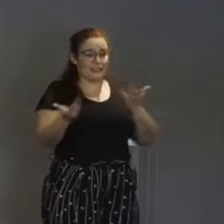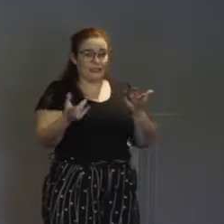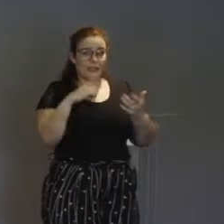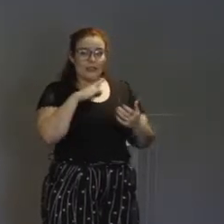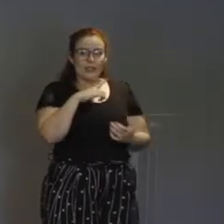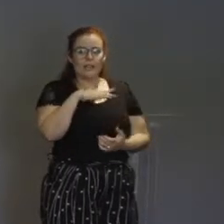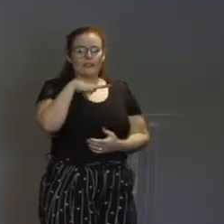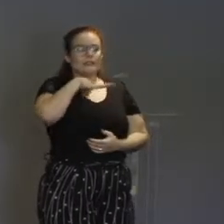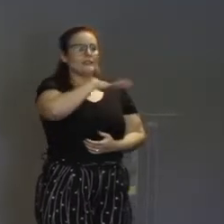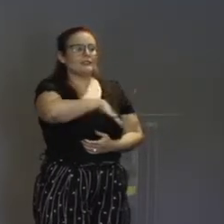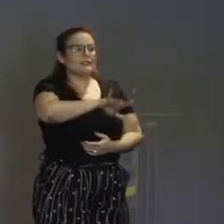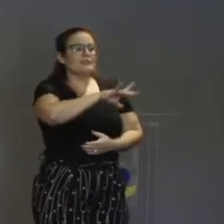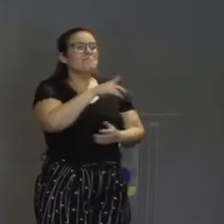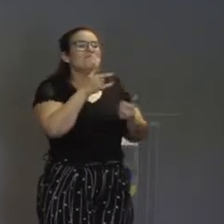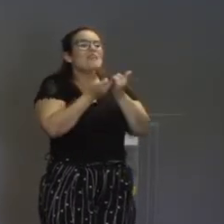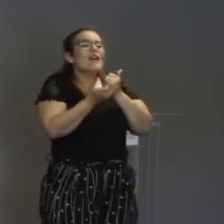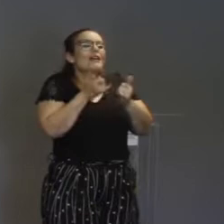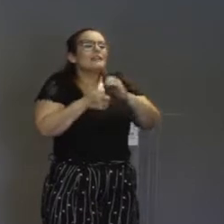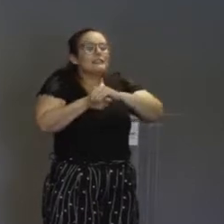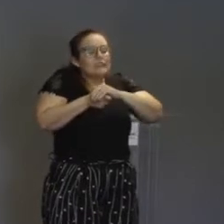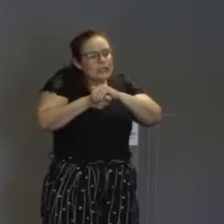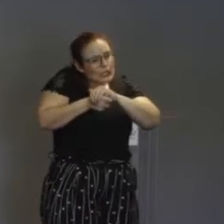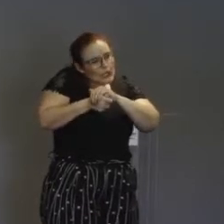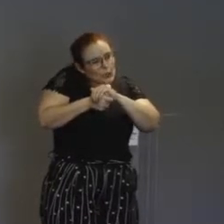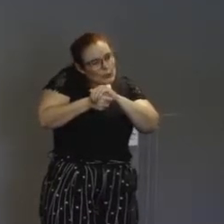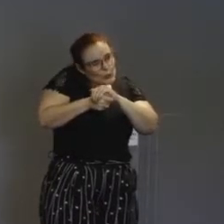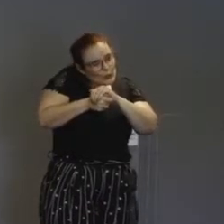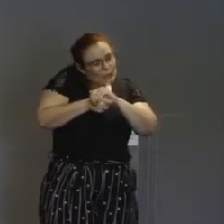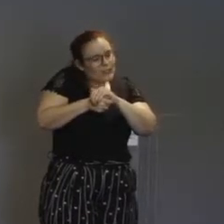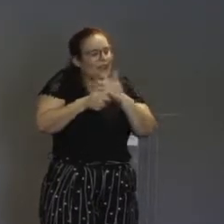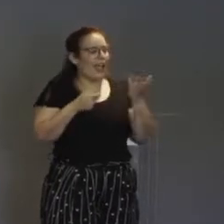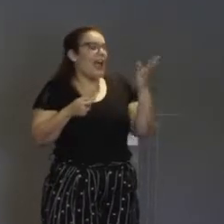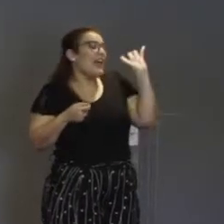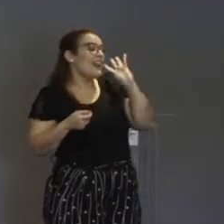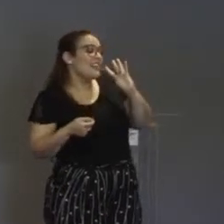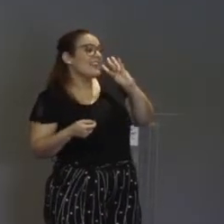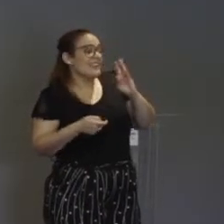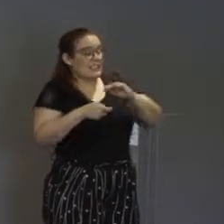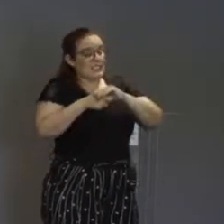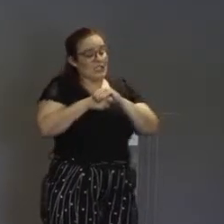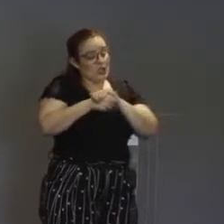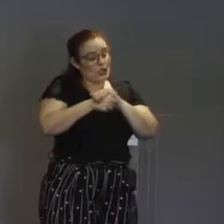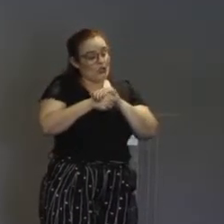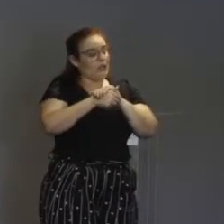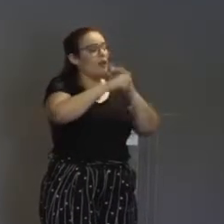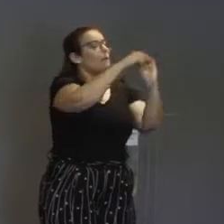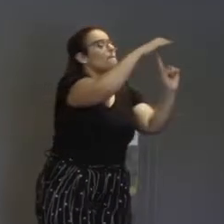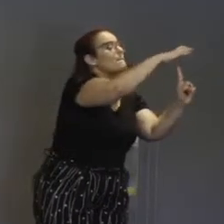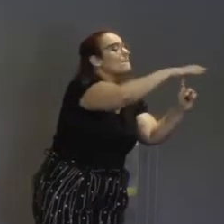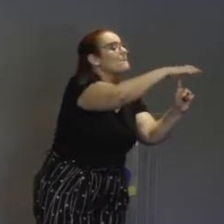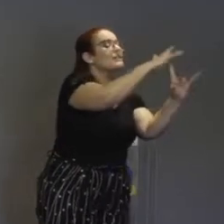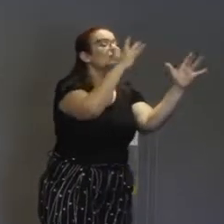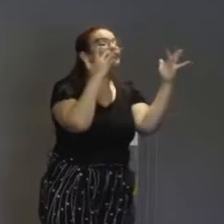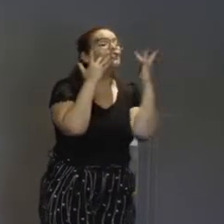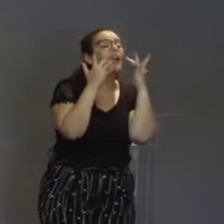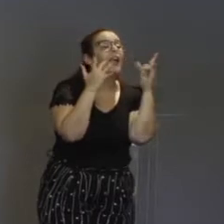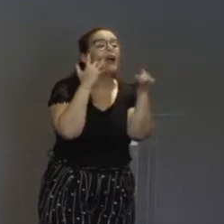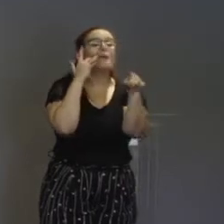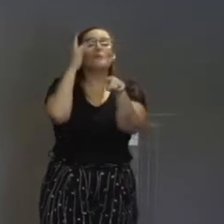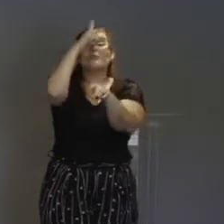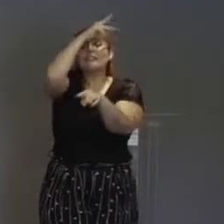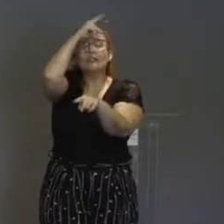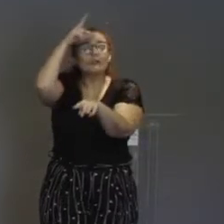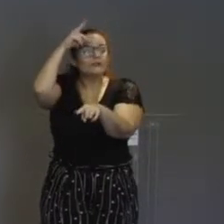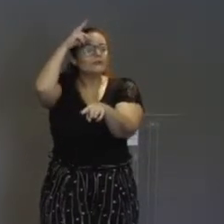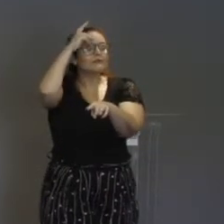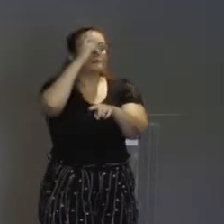uma cidade como uma tartaruguinha. Ele fala, olha que bacana, né? A gente pega a tartaruguinha, aqui está a praça, ali está o teatro, ali está a prefeitura, ali está não sei o que, não sei o que